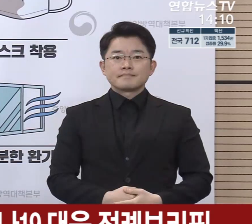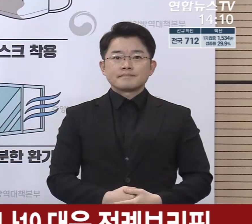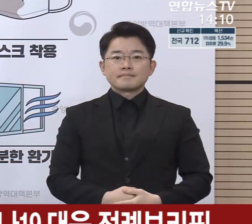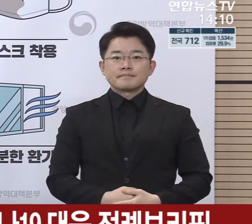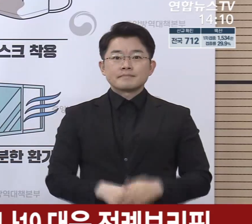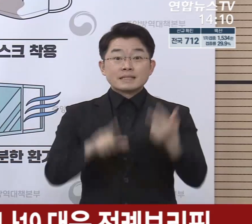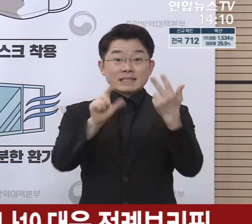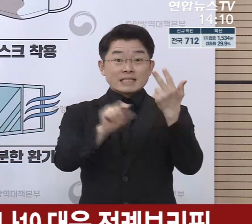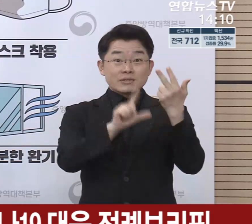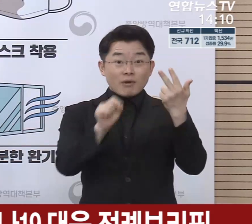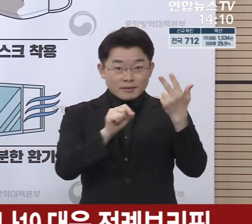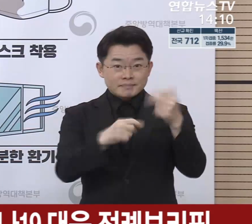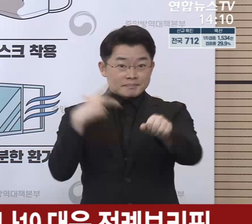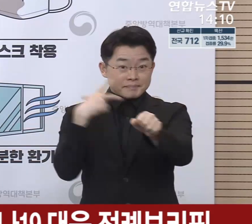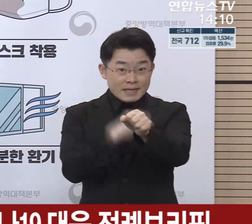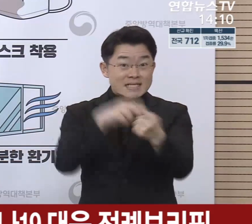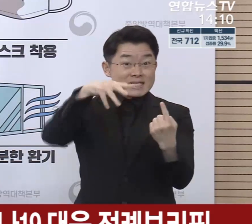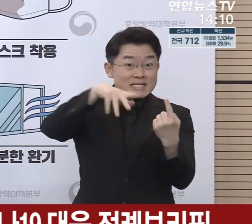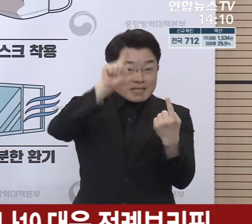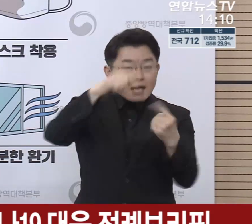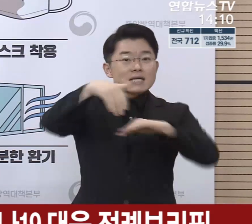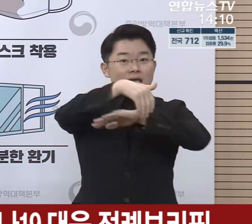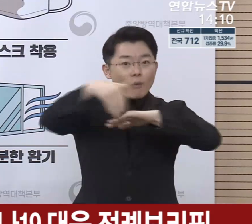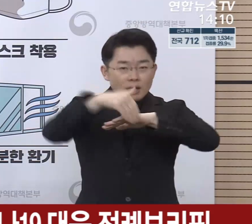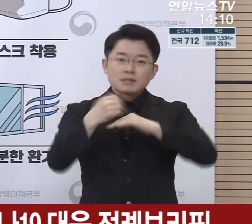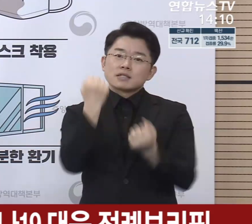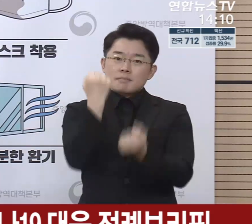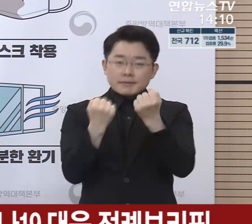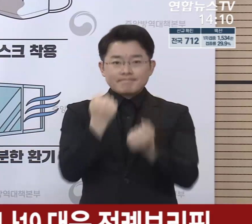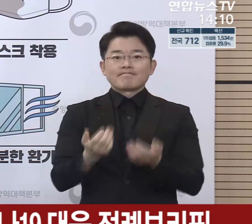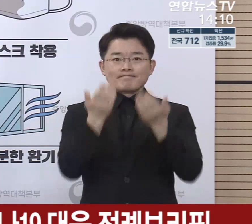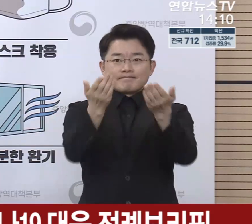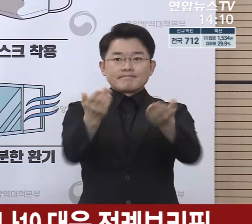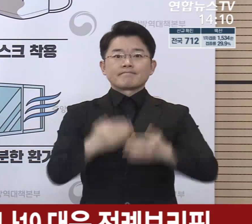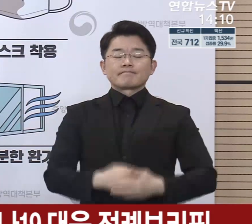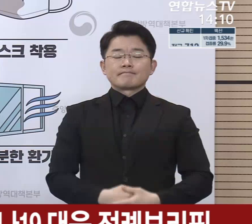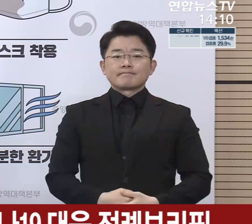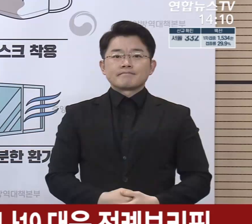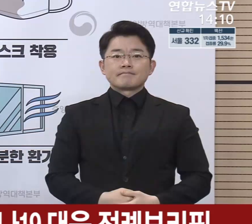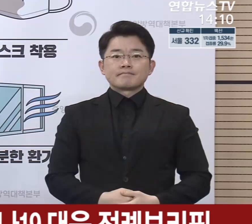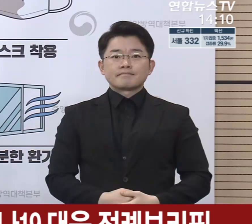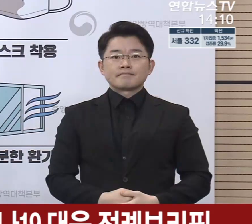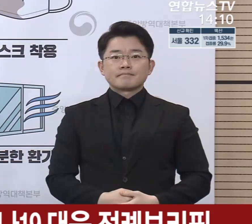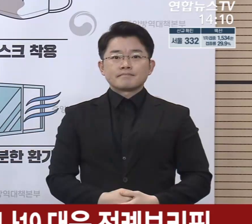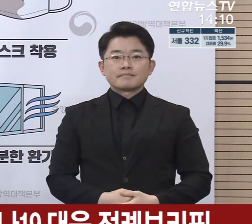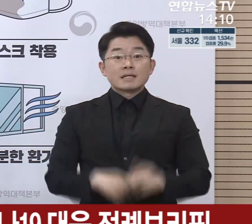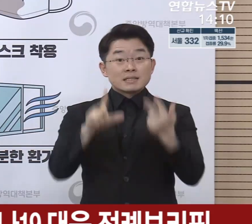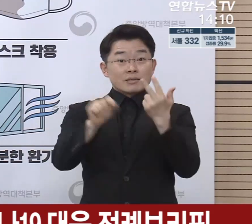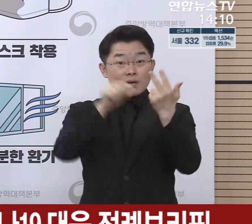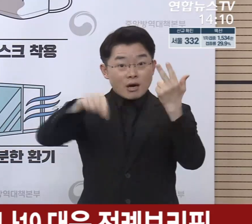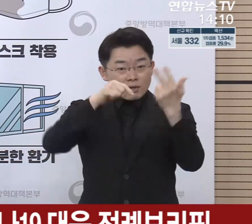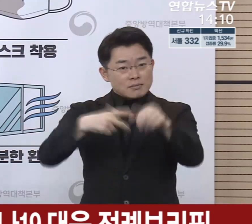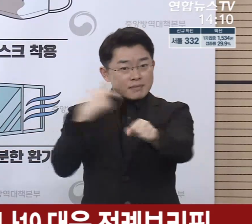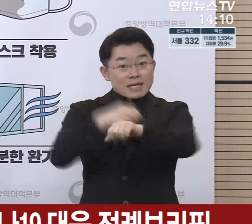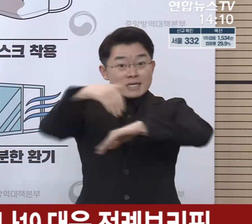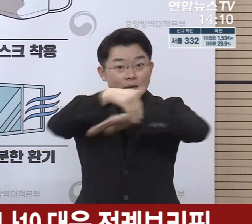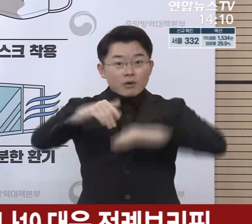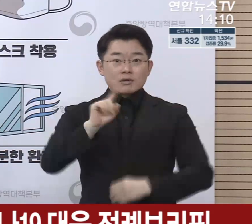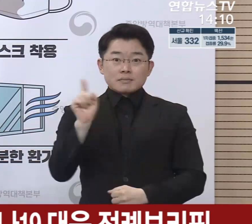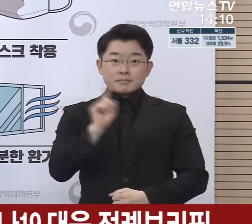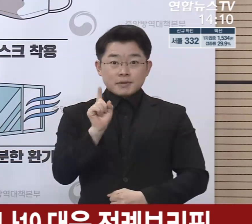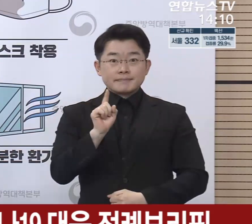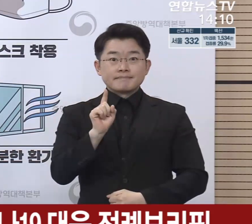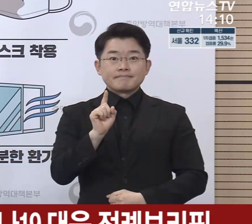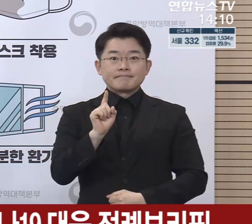먼저 7월 신규 1차 접종 시행 계획에 대해서 말씀드리겠습니다. 7월 중에 접종 계획은 신규 1차